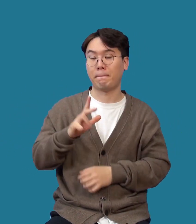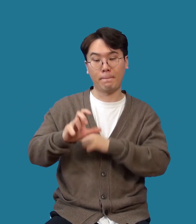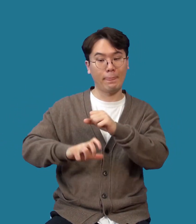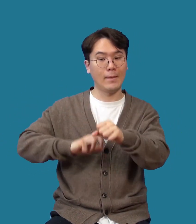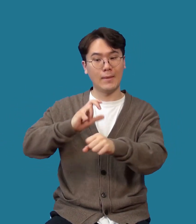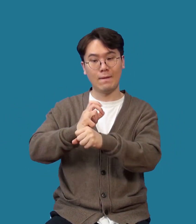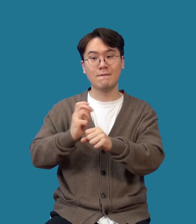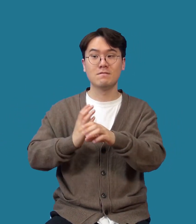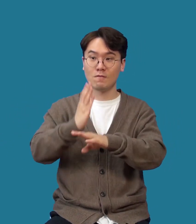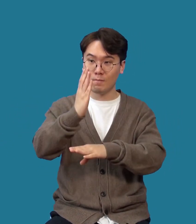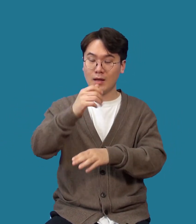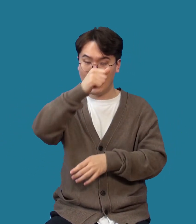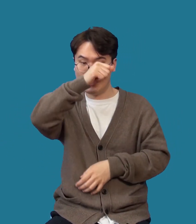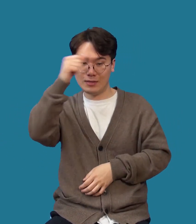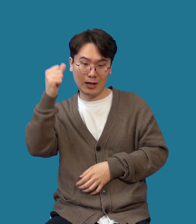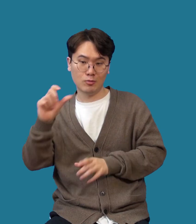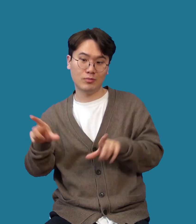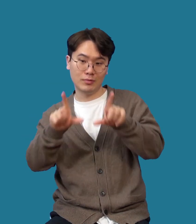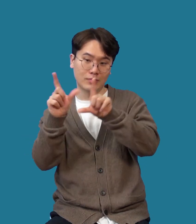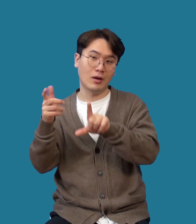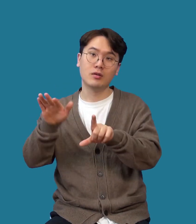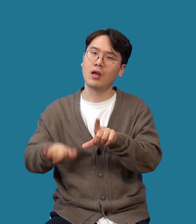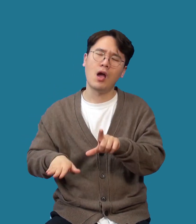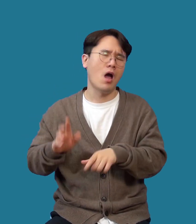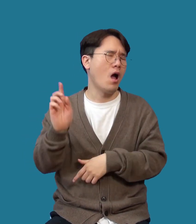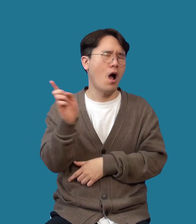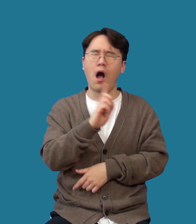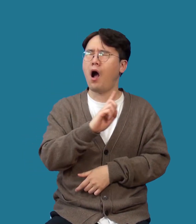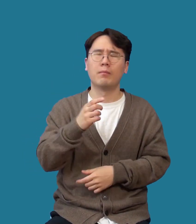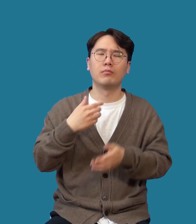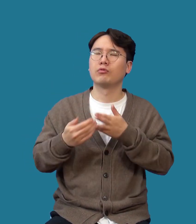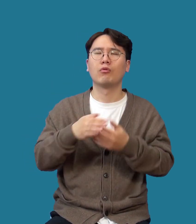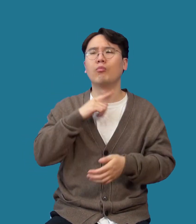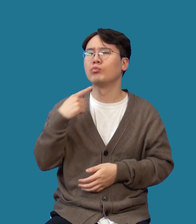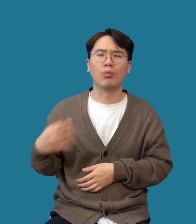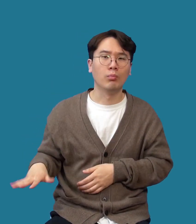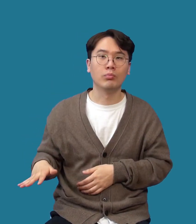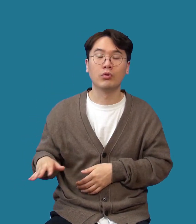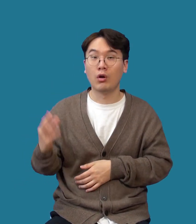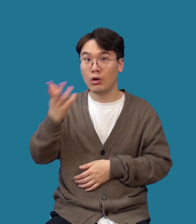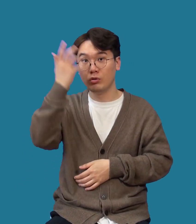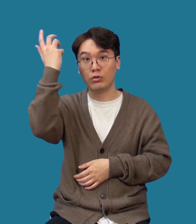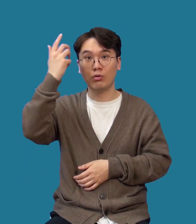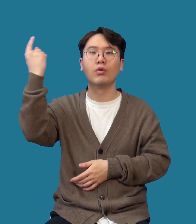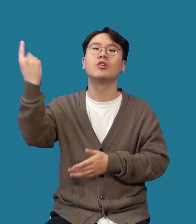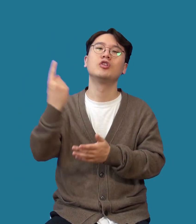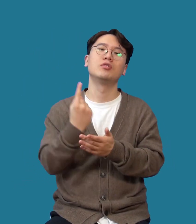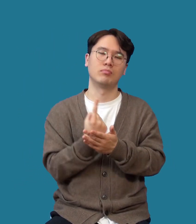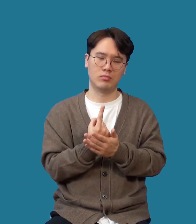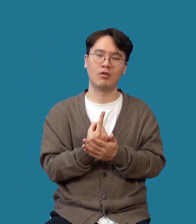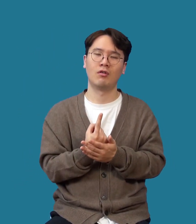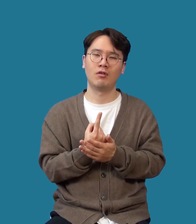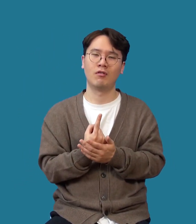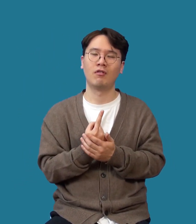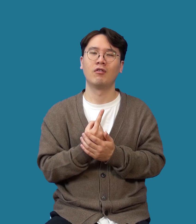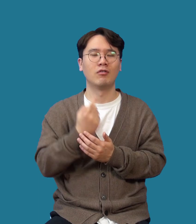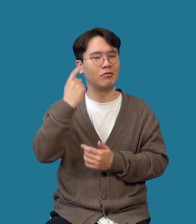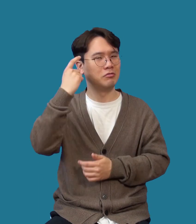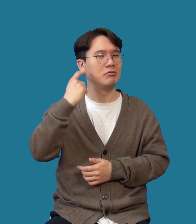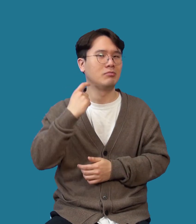장로로 지내면서도 한 번도 경험해보지 못한 성령의 임재를 경험한 것입니다.